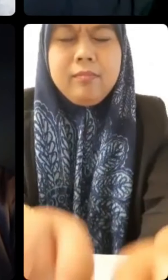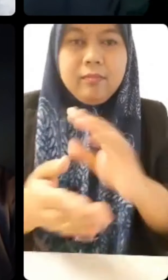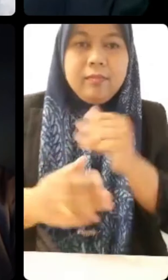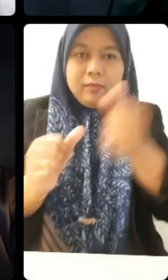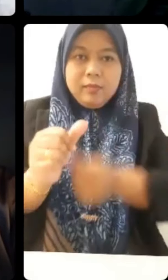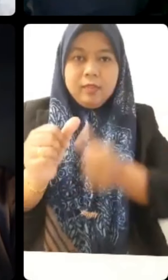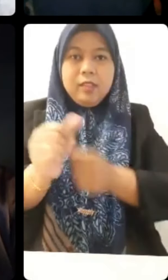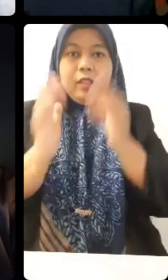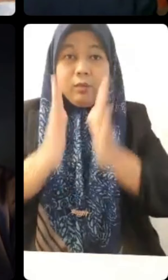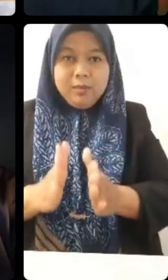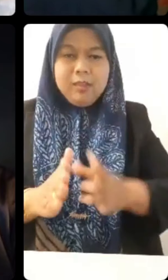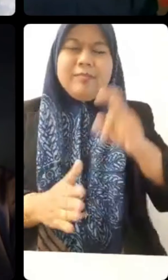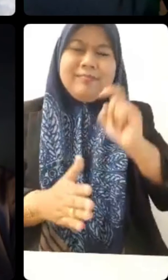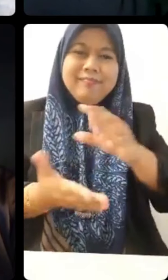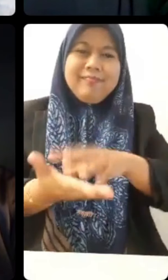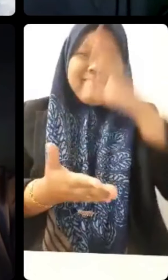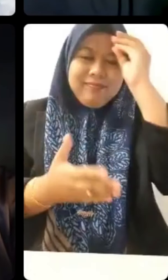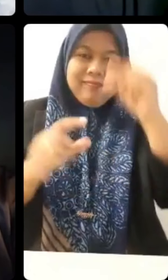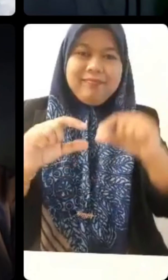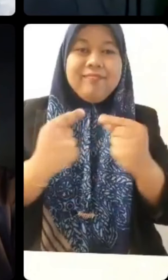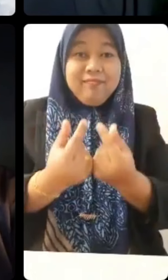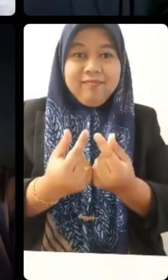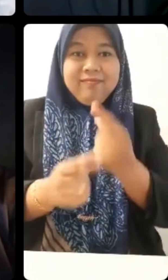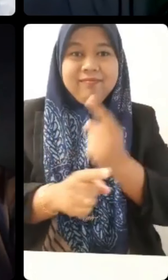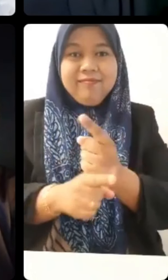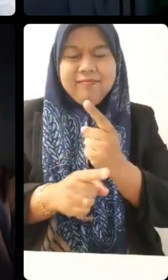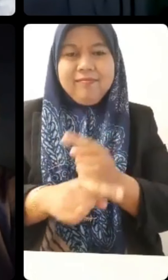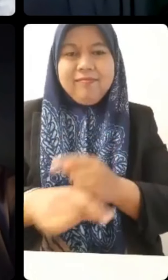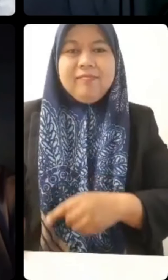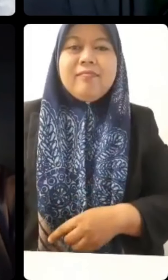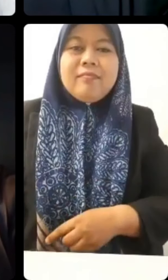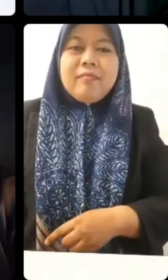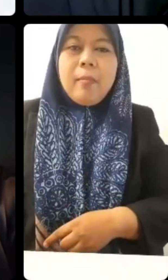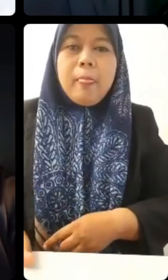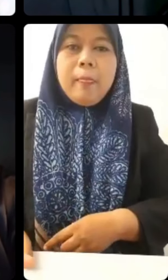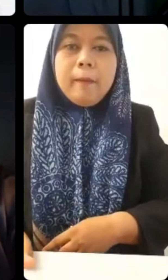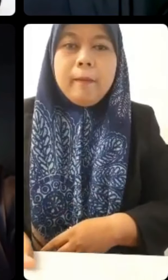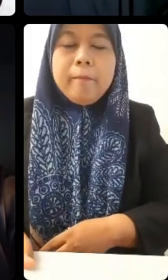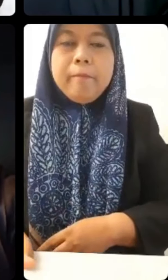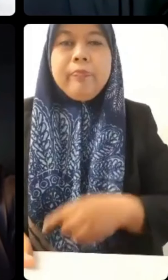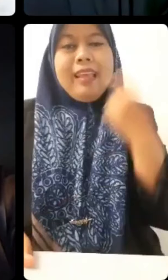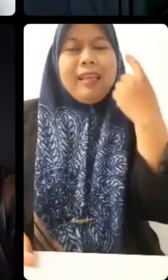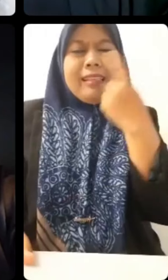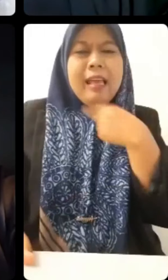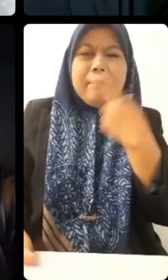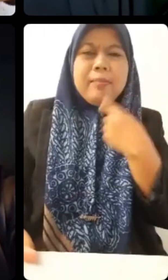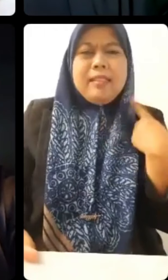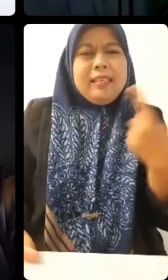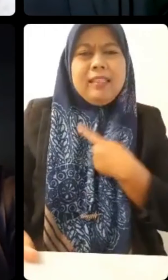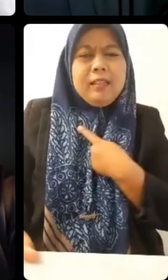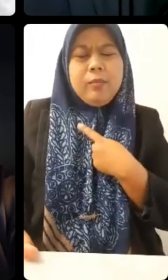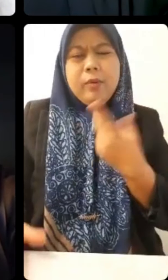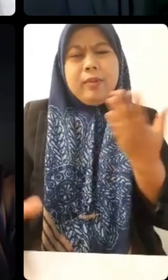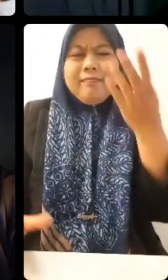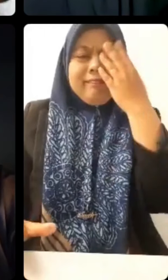kisahlah bagaimana fizikal kita, bagaimana siapakah kita, kita kena belajar Al-Quran. Jadi baguslah Cik Zaid terbuka